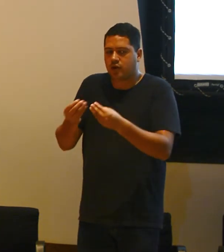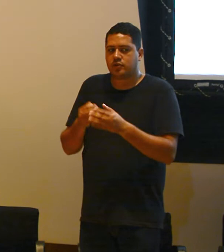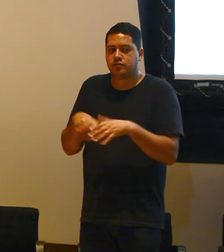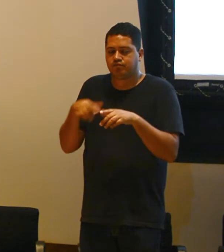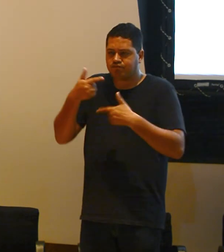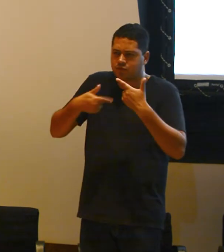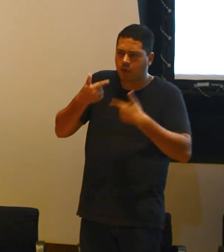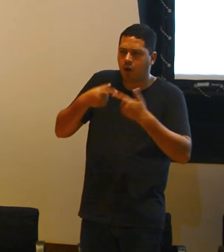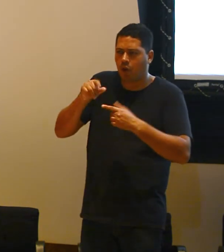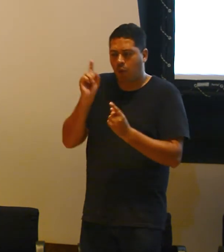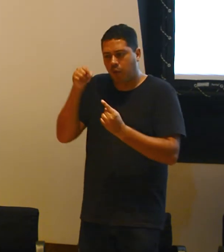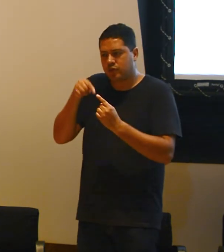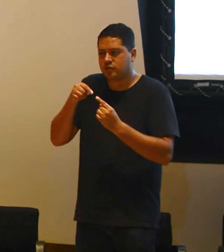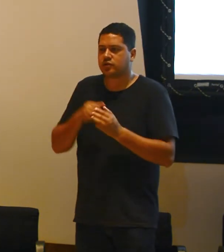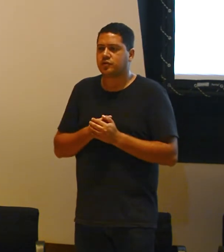objetivos,